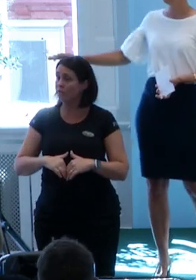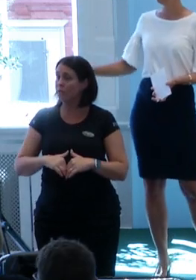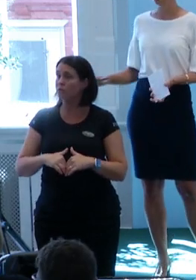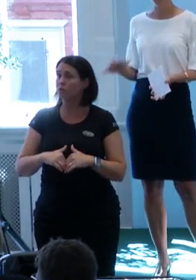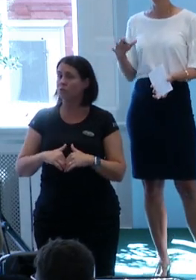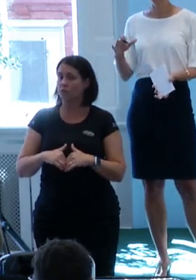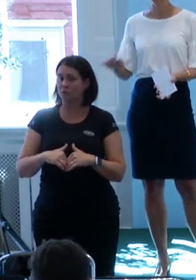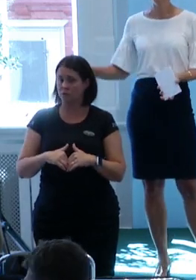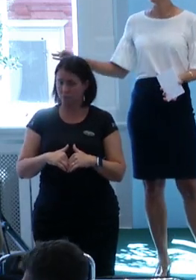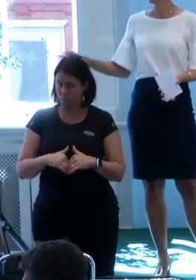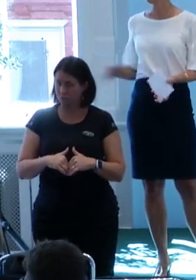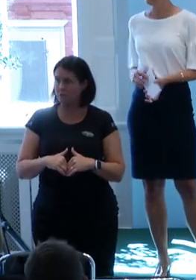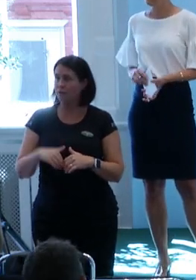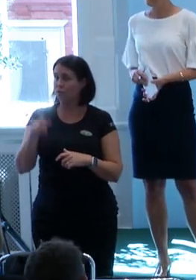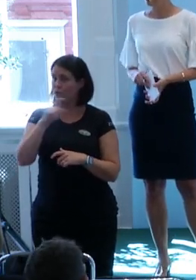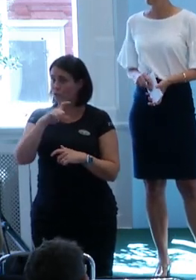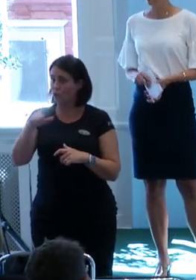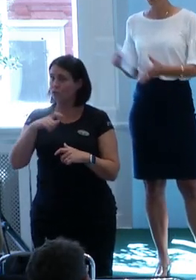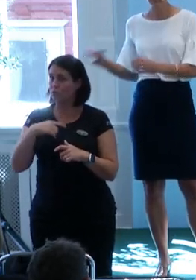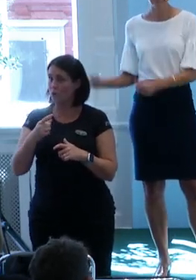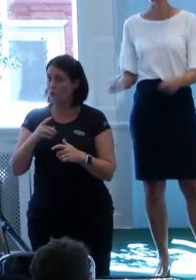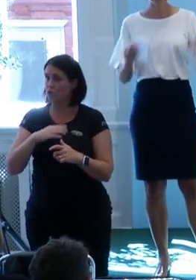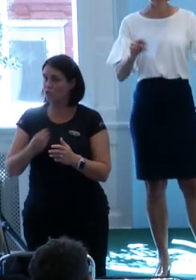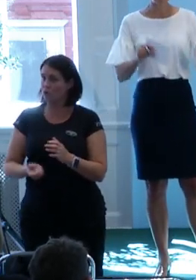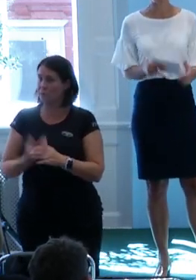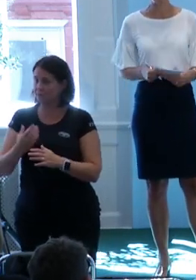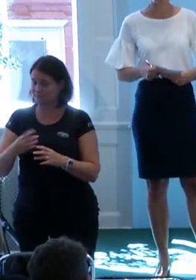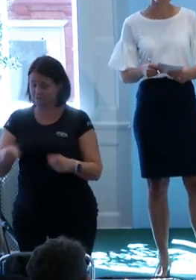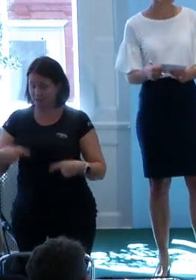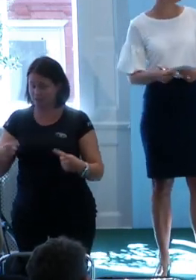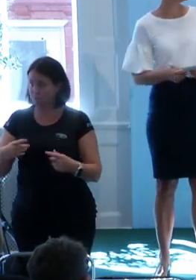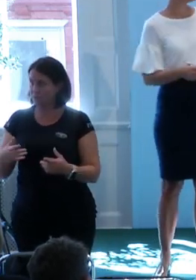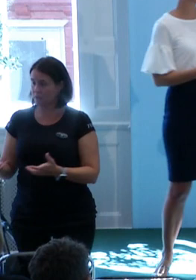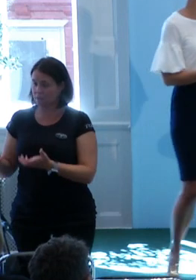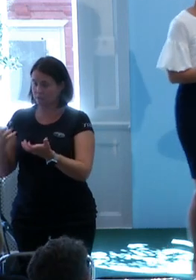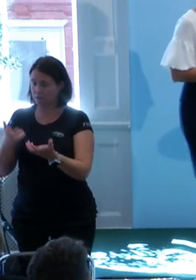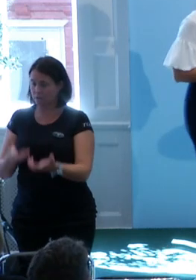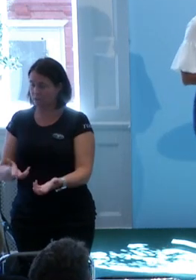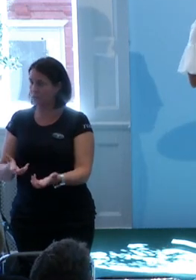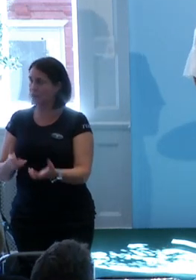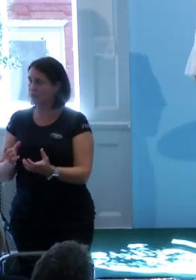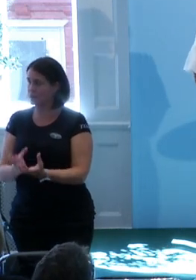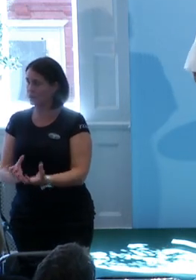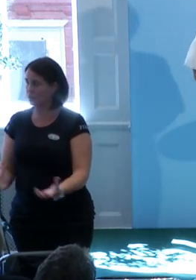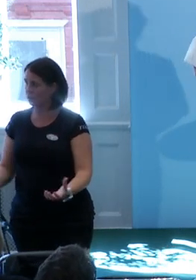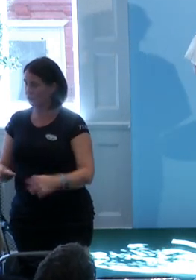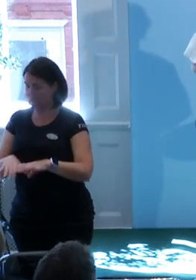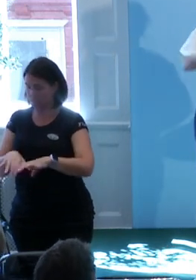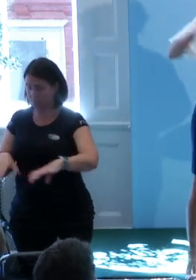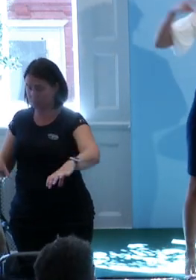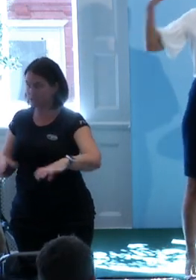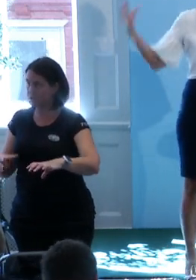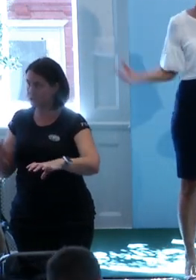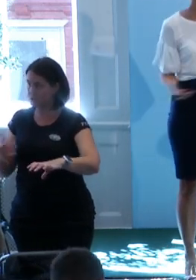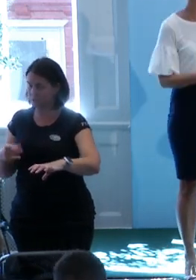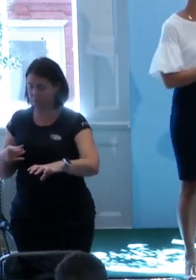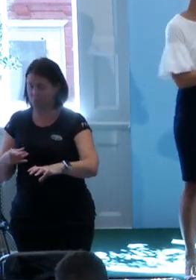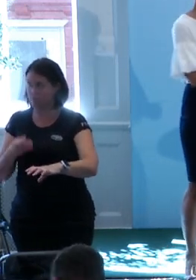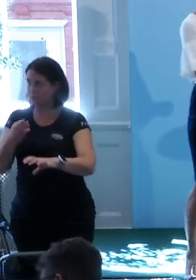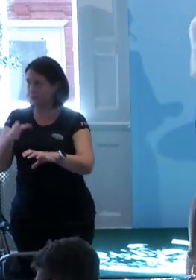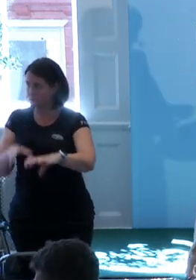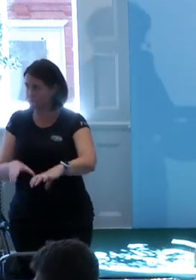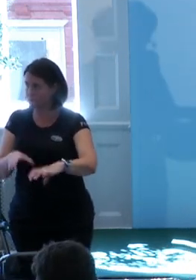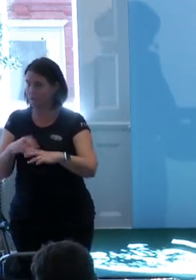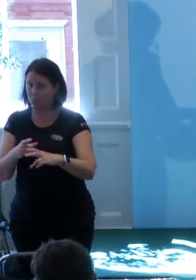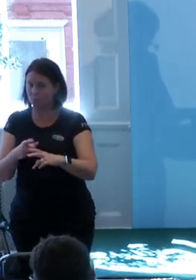kärra för kistan som man kan hänga på cykel när man åker till den sista vilan. Så man har verkligen tagit sig an den här frågan,